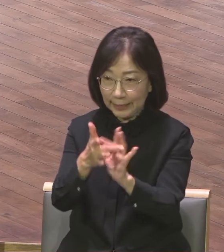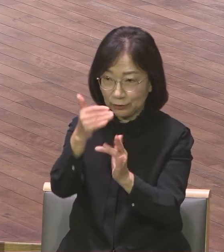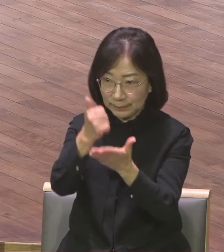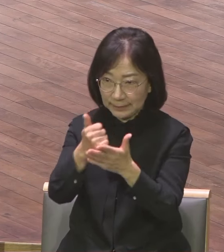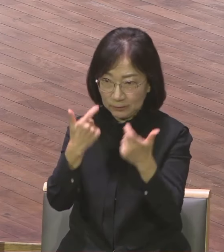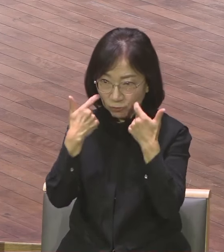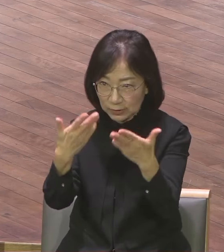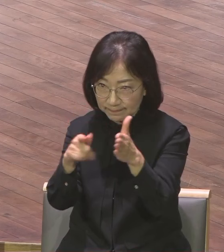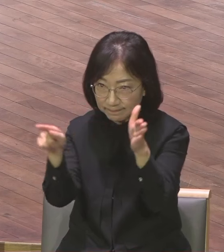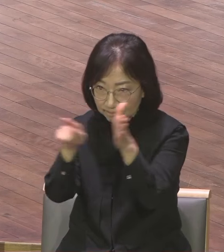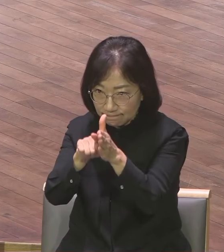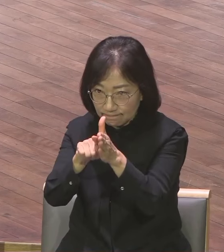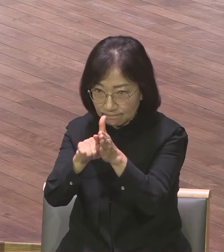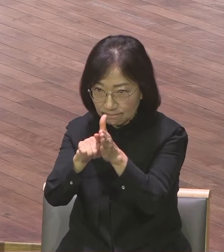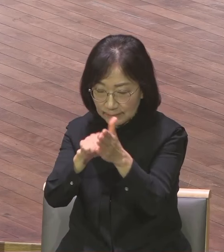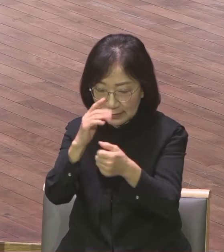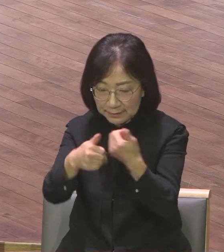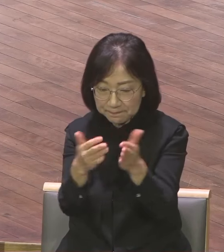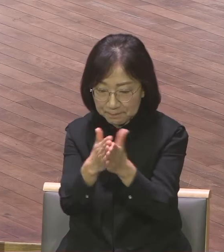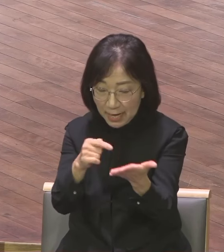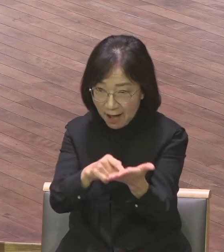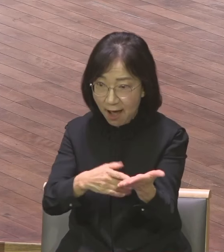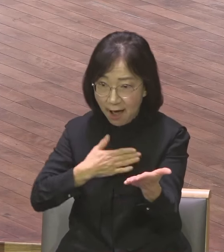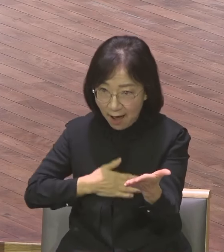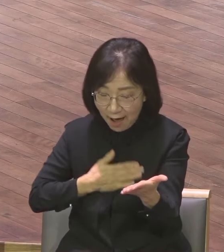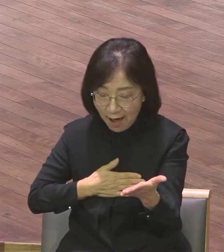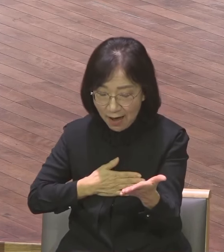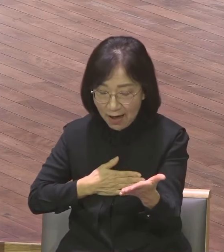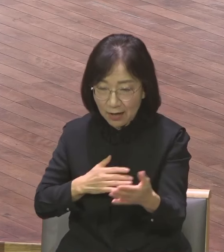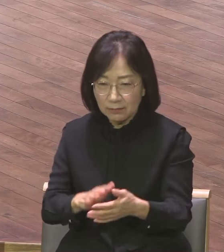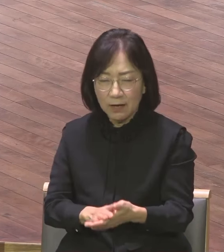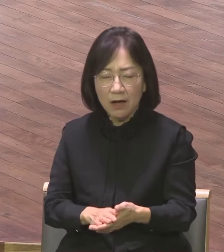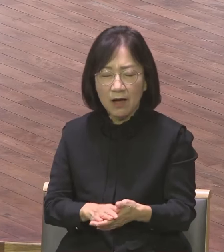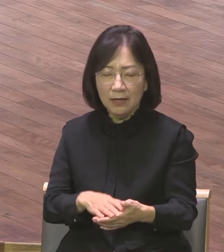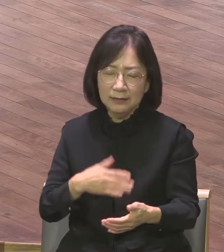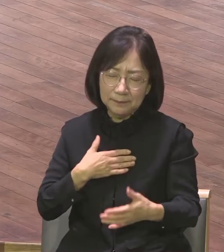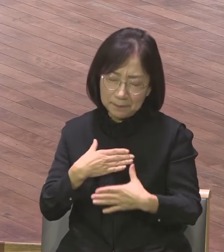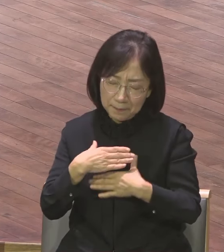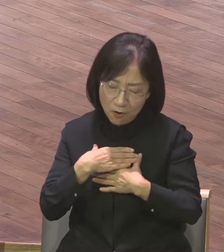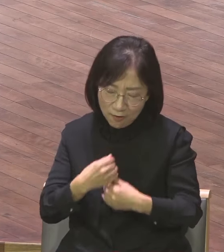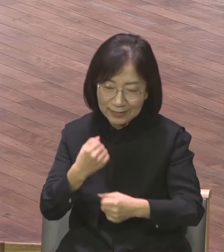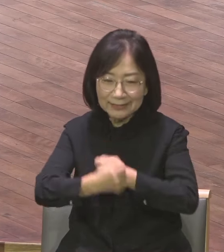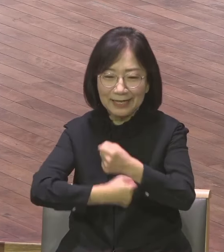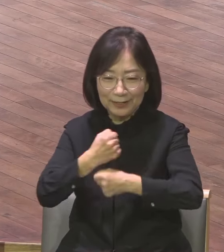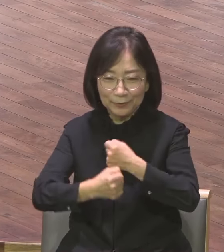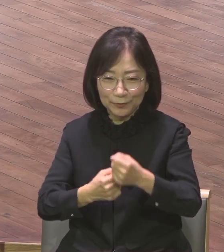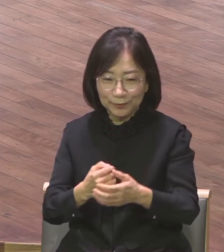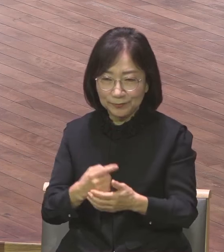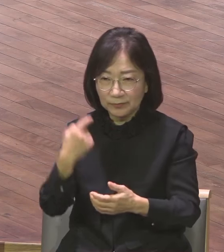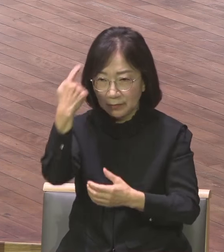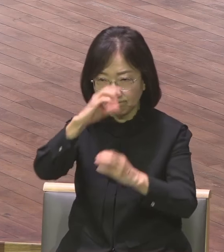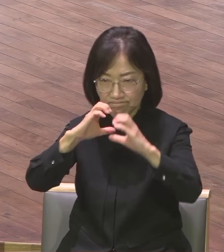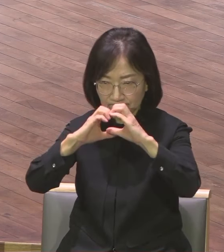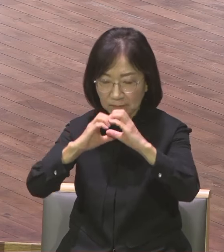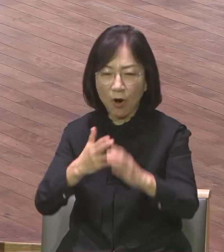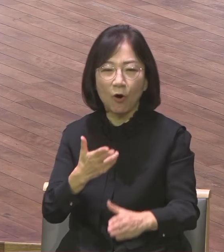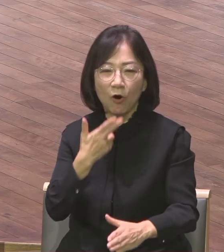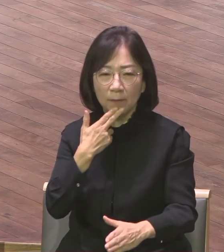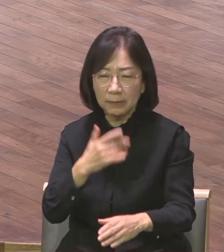사람이에요. 뭐 얼굴에 심각한 게 없어요. 뭐 머리 굴리가면서 막 그렇게